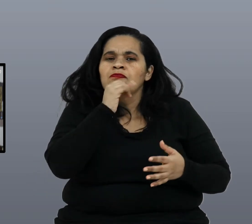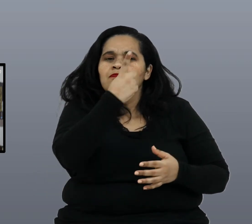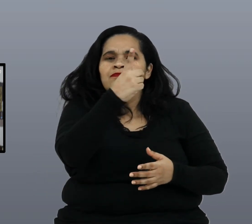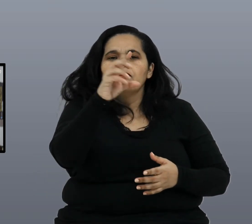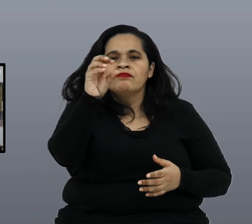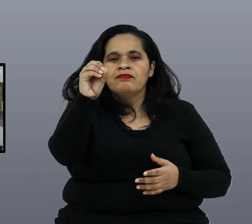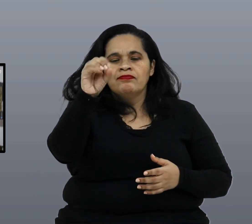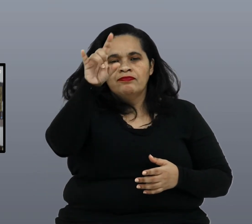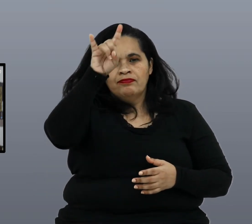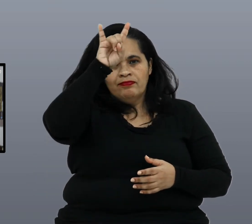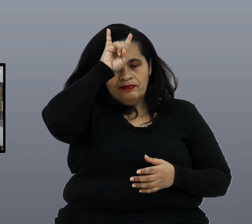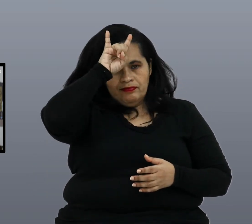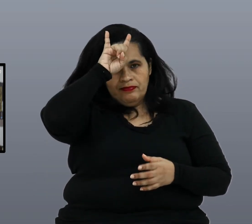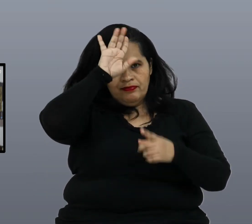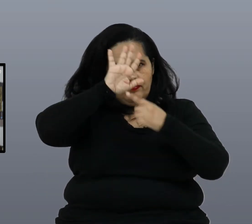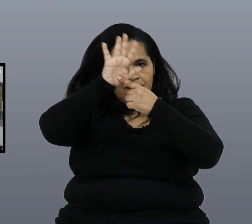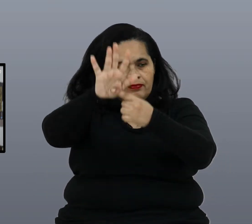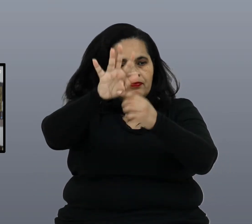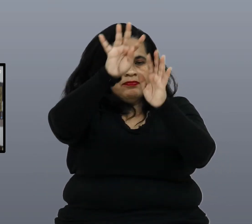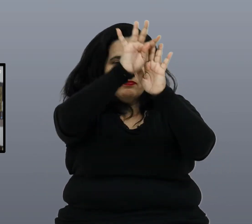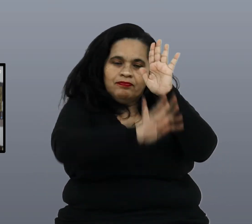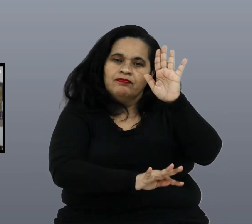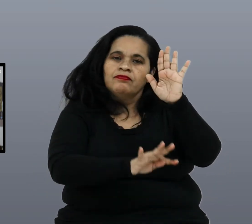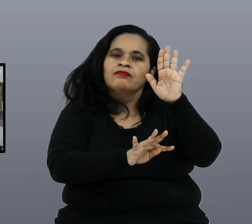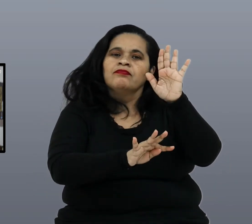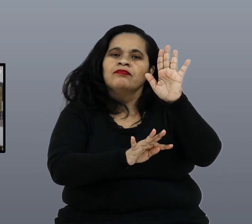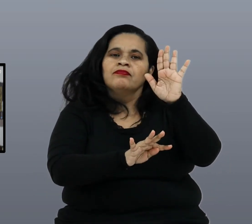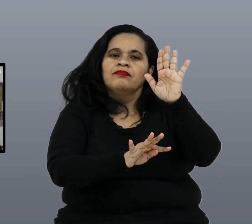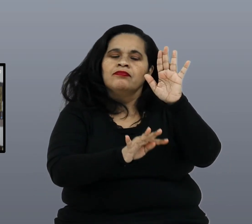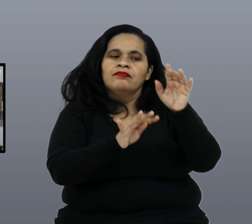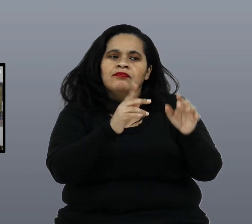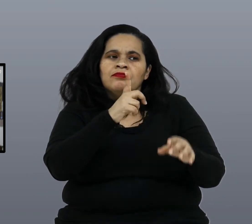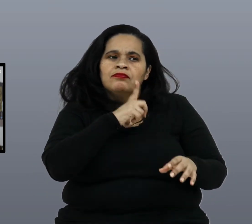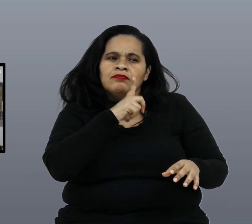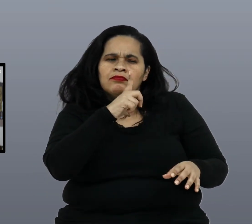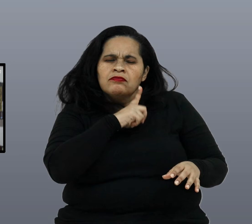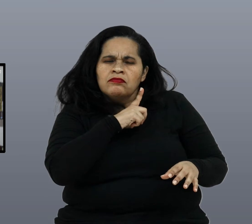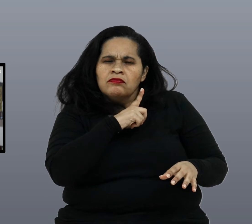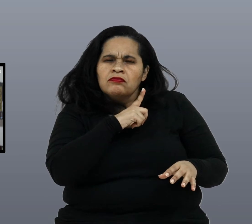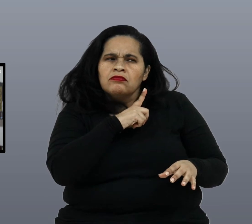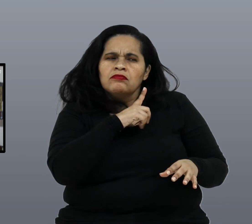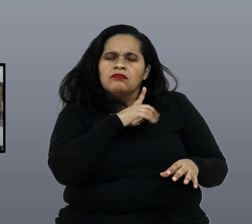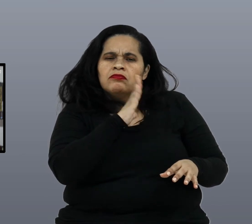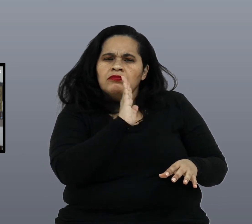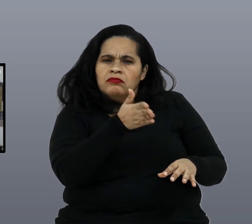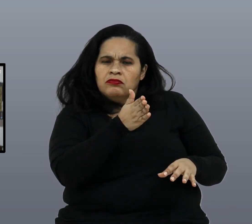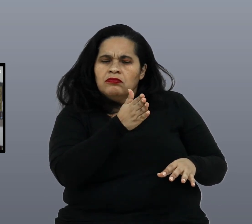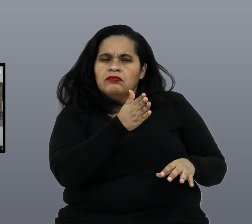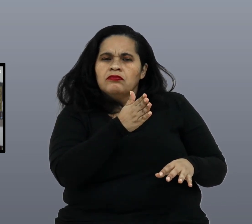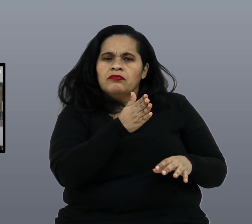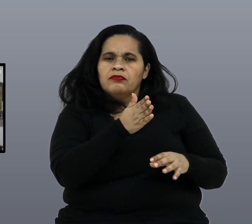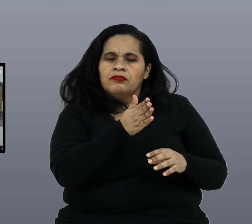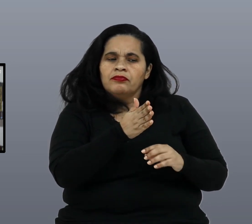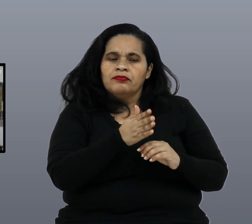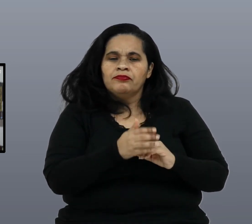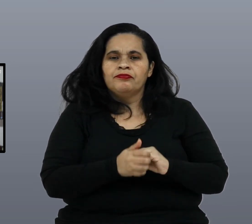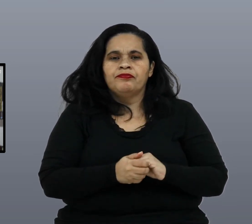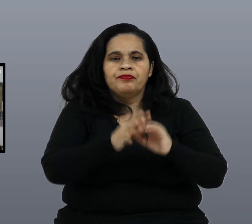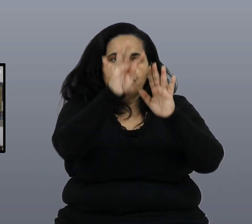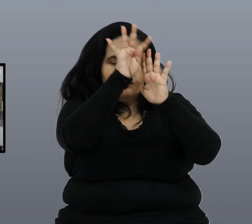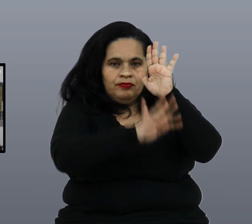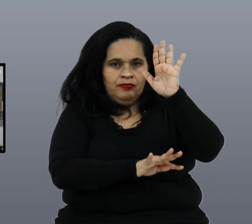aparece nesse texto. 10 chifres, ele tem uma correspondência lá com o texto de